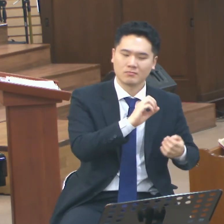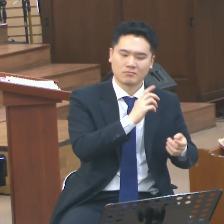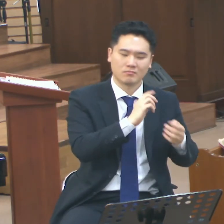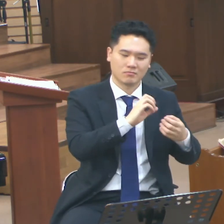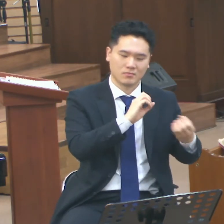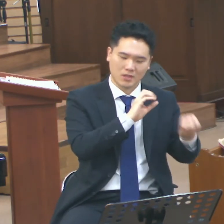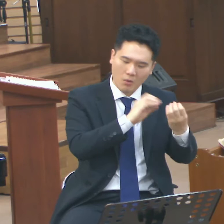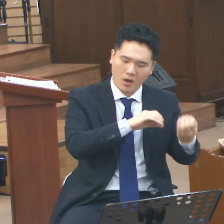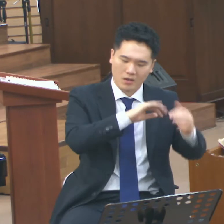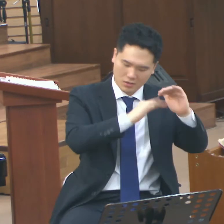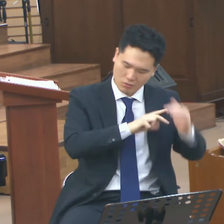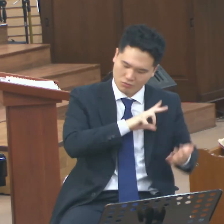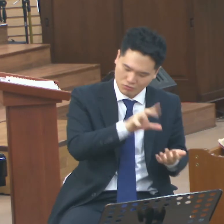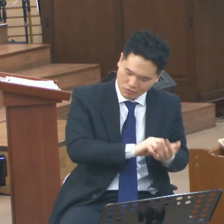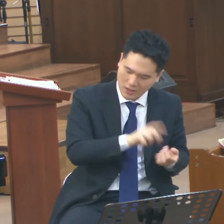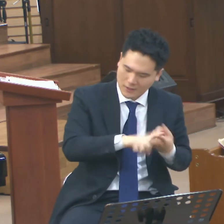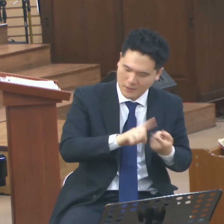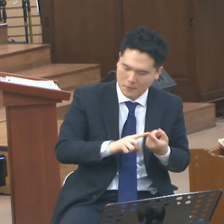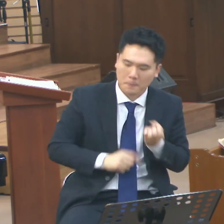하나님의 때를 말하는 거예요.